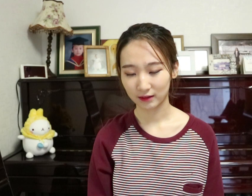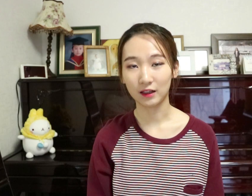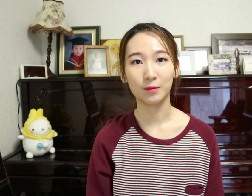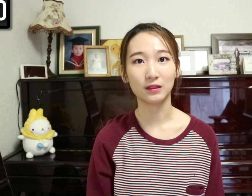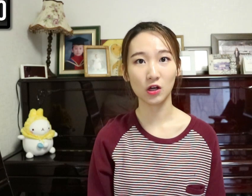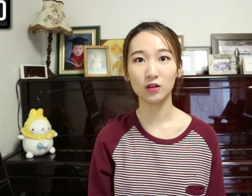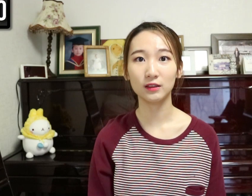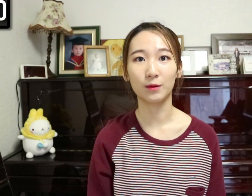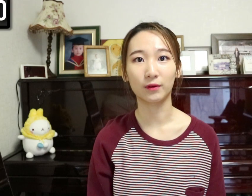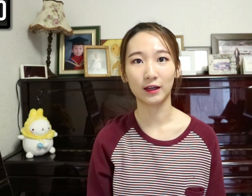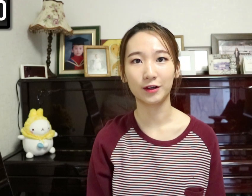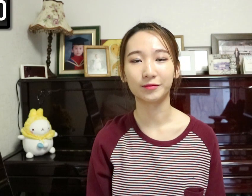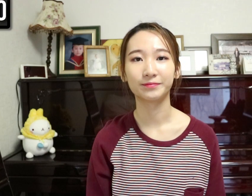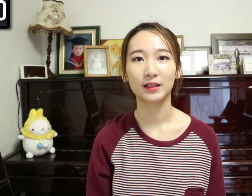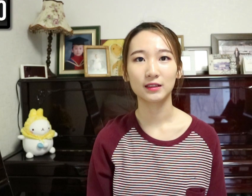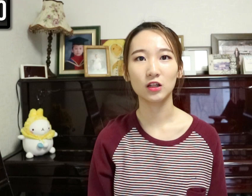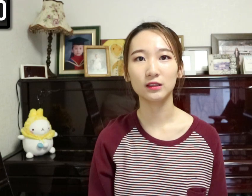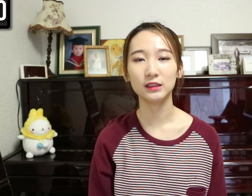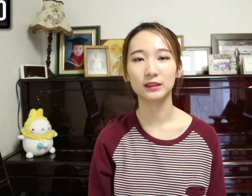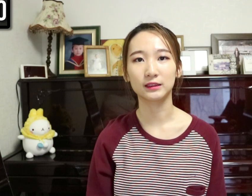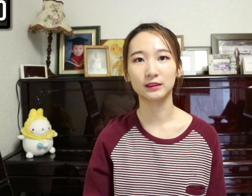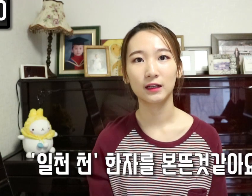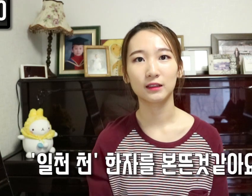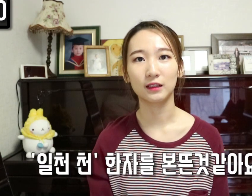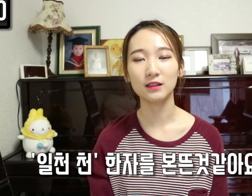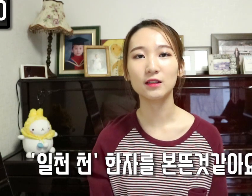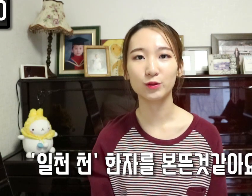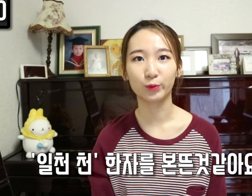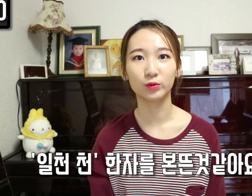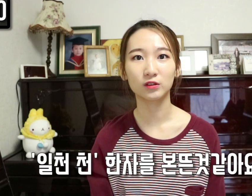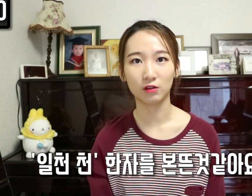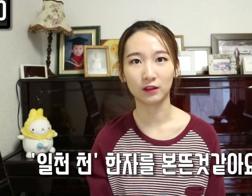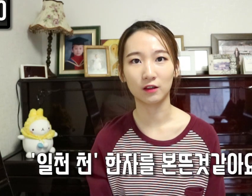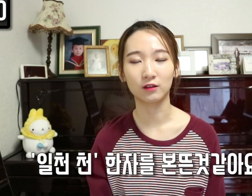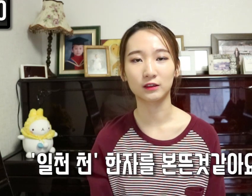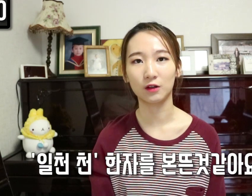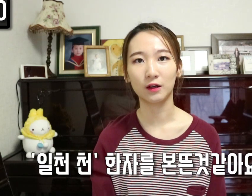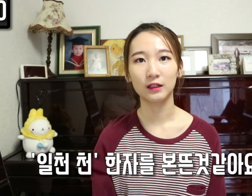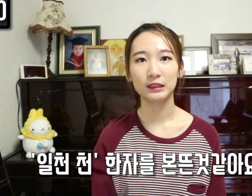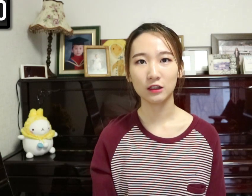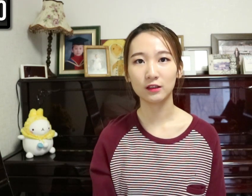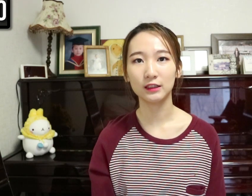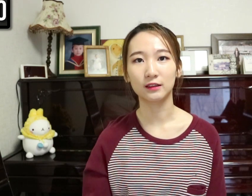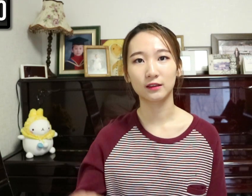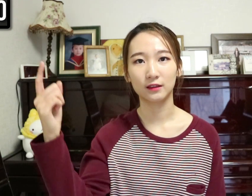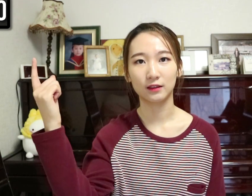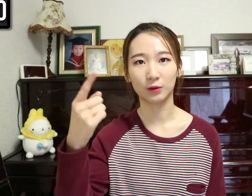그 다음에 천을 해볼게요. 천은 이 한자를 좀 본뜬 것 같아요. 그래서 천은